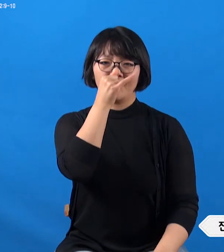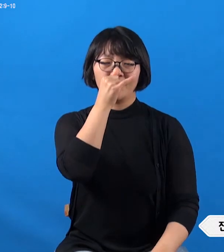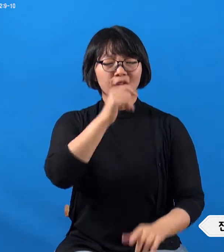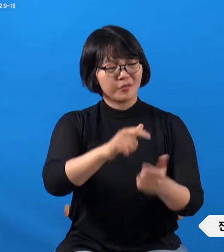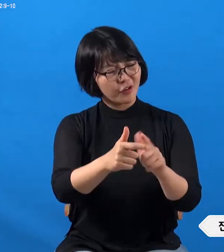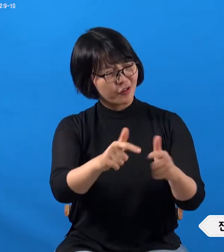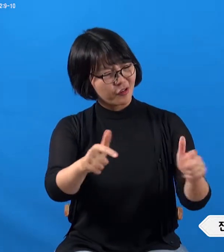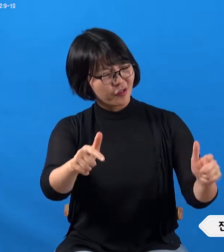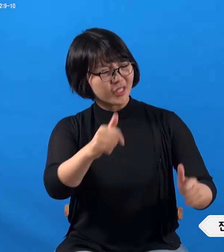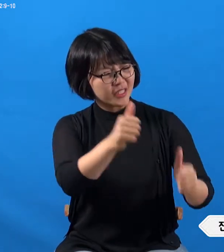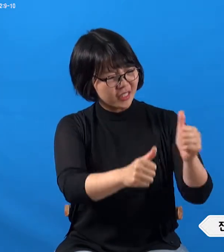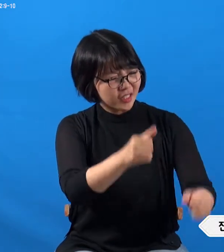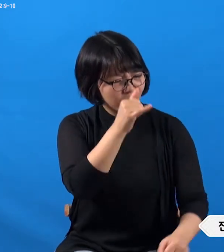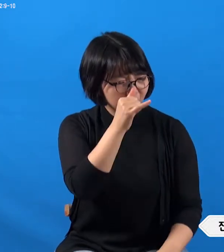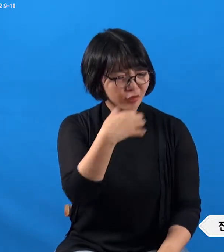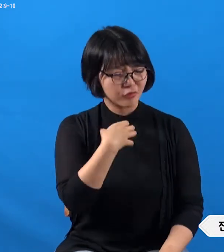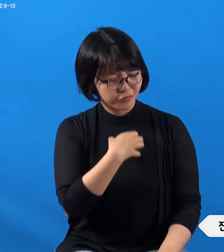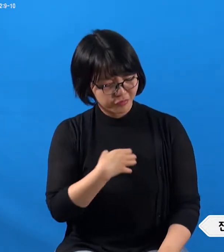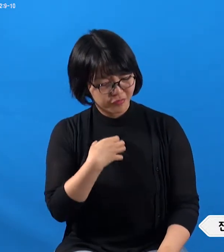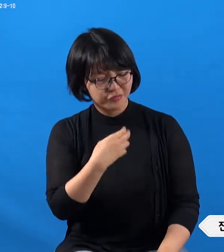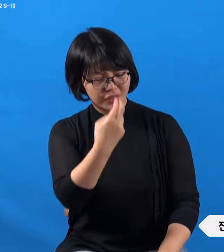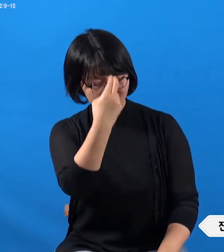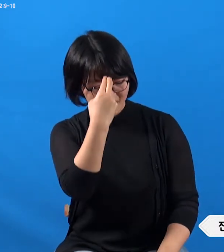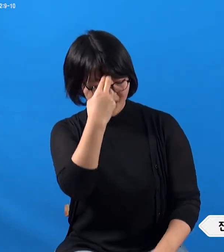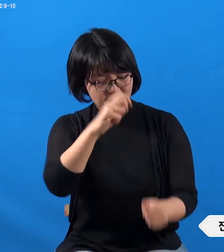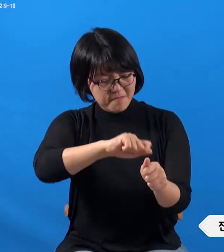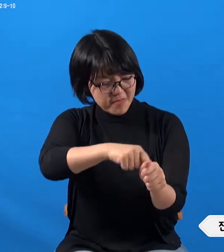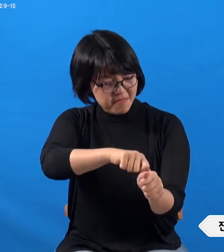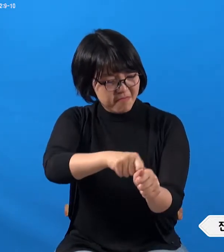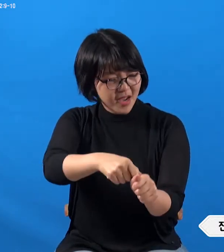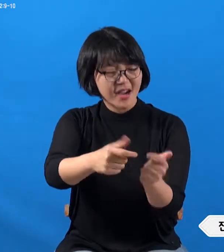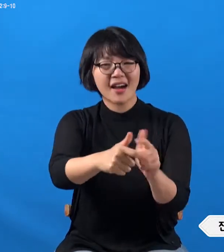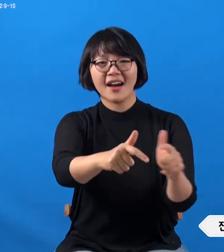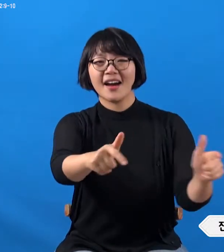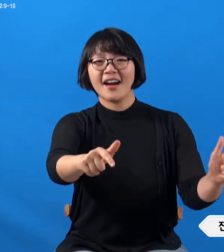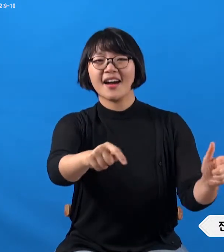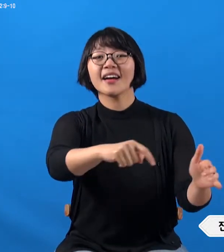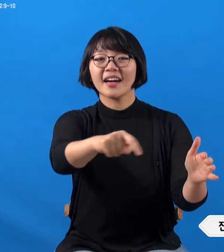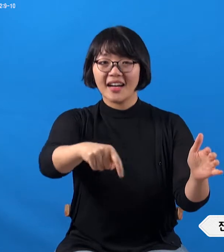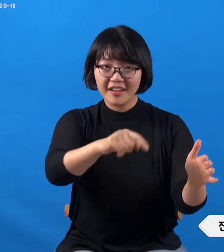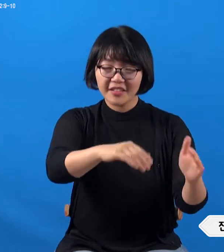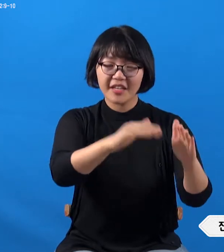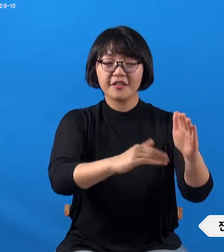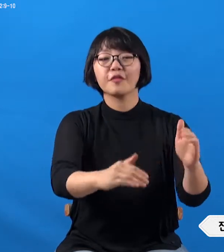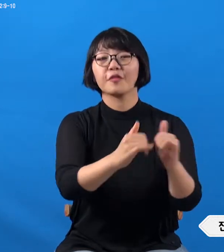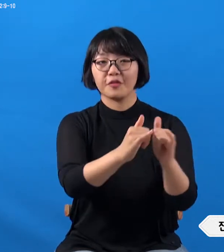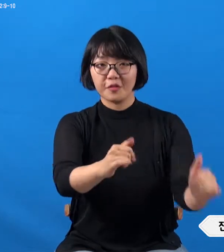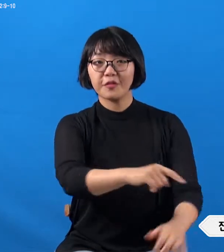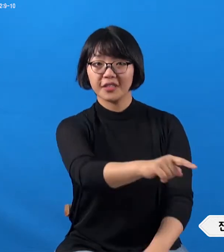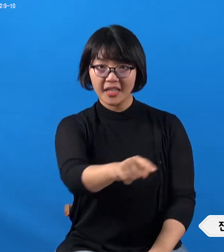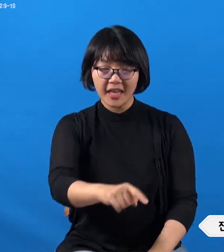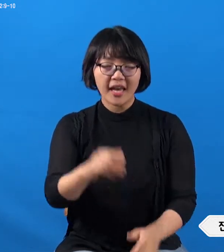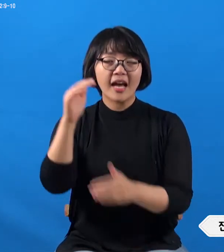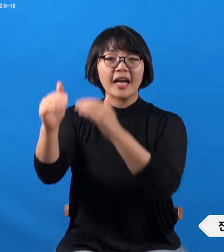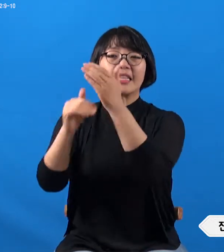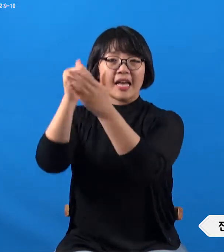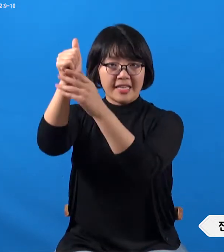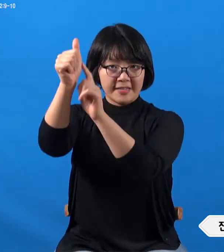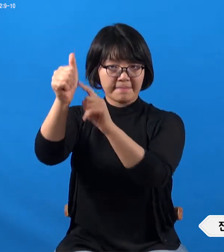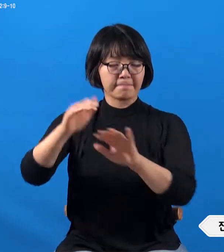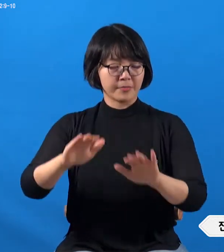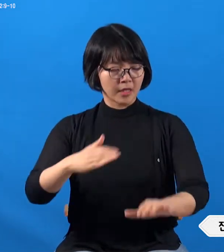시험을 당하고 근심 가운데 있는 환난과 핍박 가운데 있는 성도들을 향하여 하나님께서